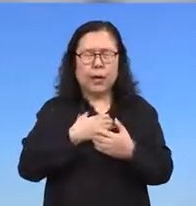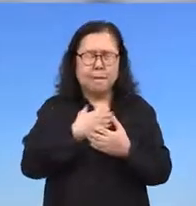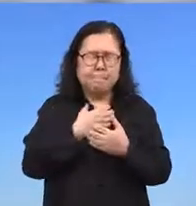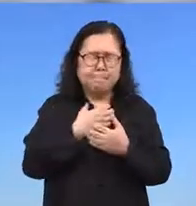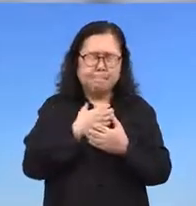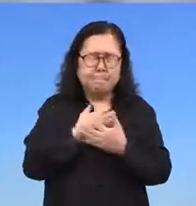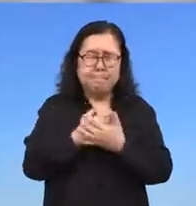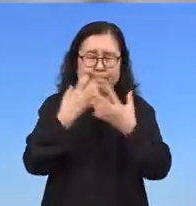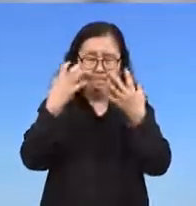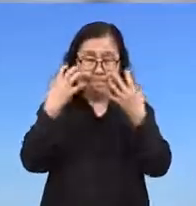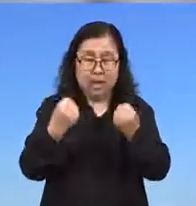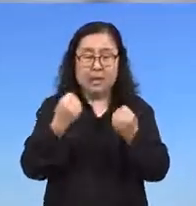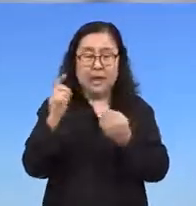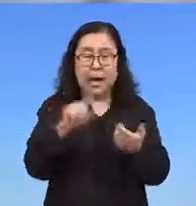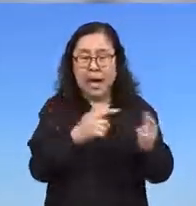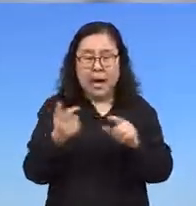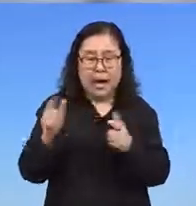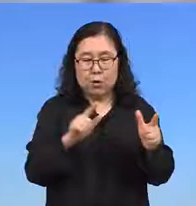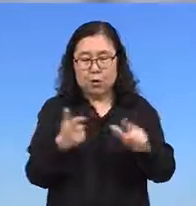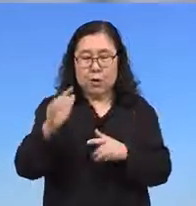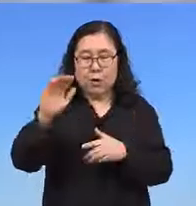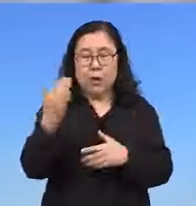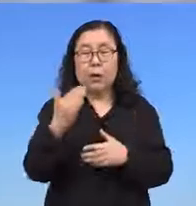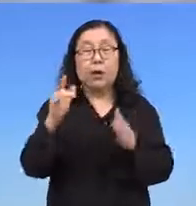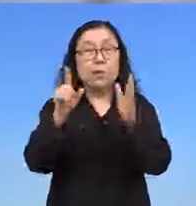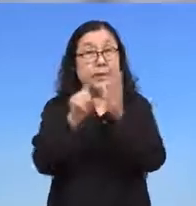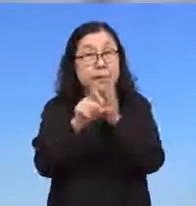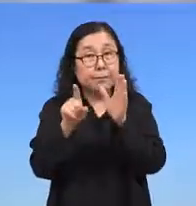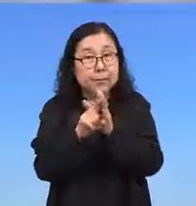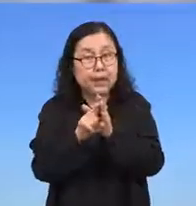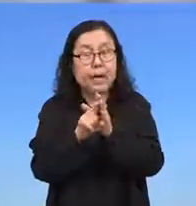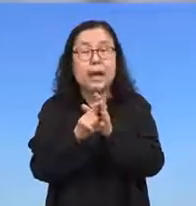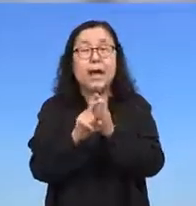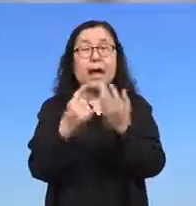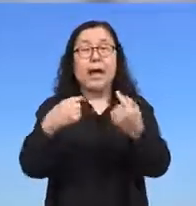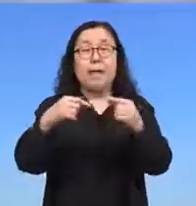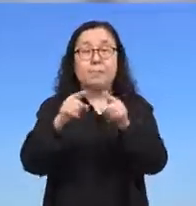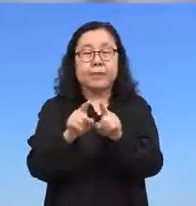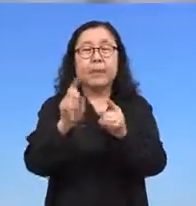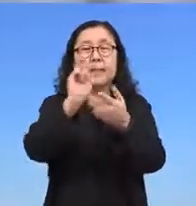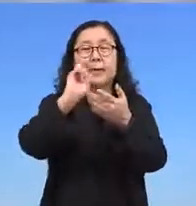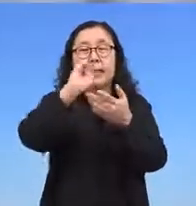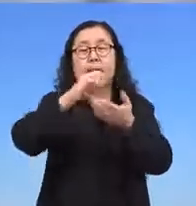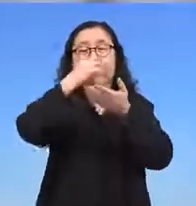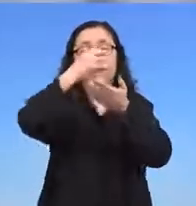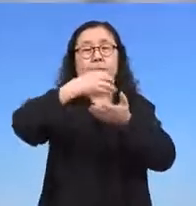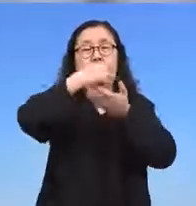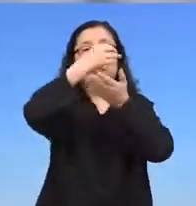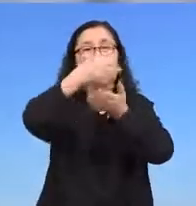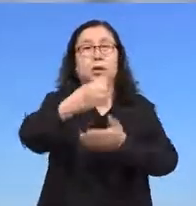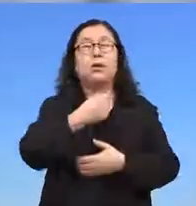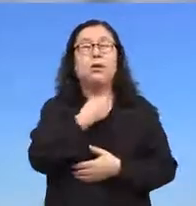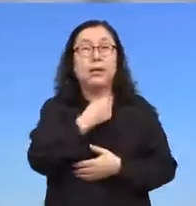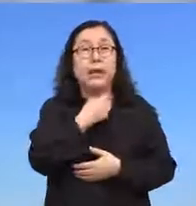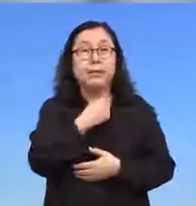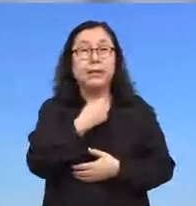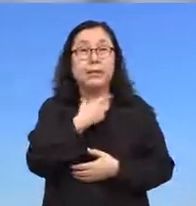벅찬 하루를 보내게 될 줄로 믿습니다. 가사를 생각하시면서 우리 함께 이 찬양 같이 불러보기